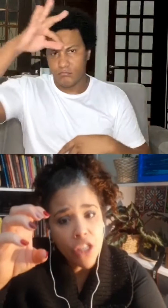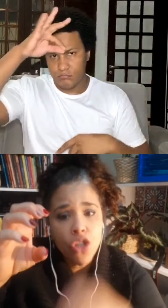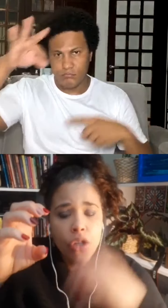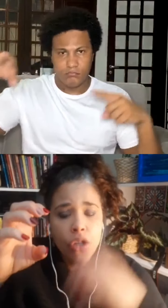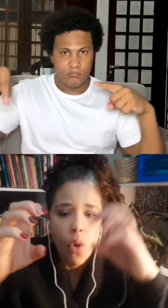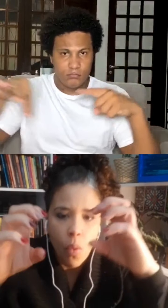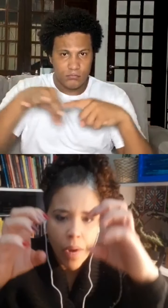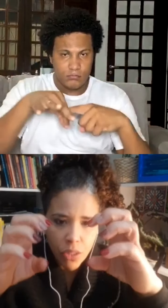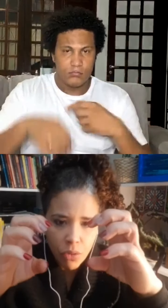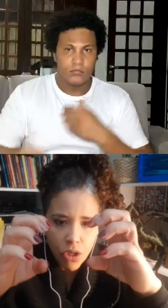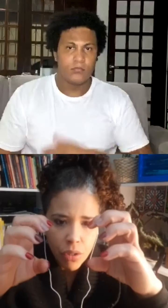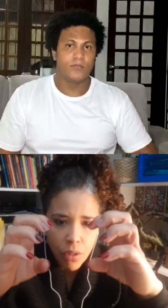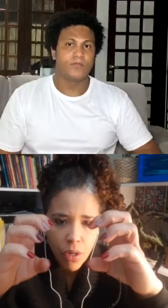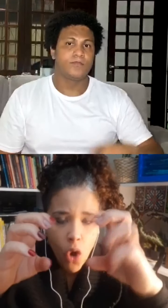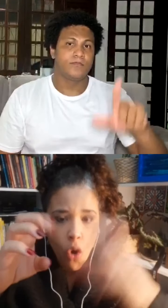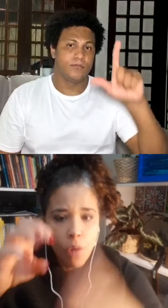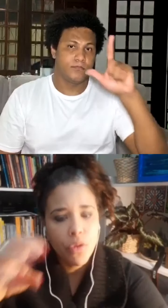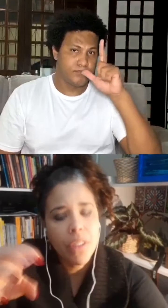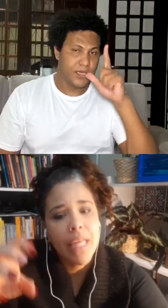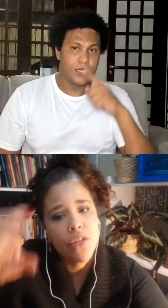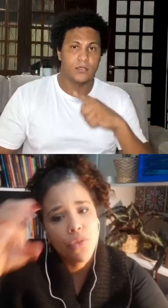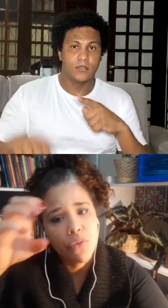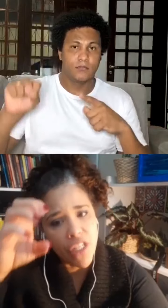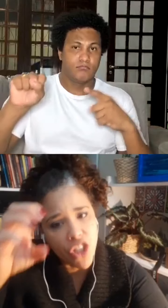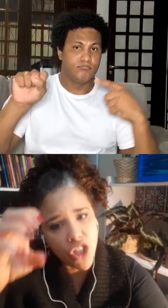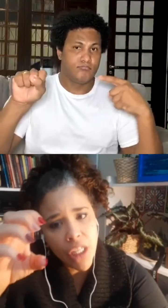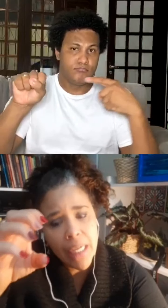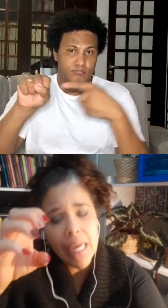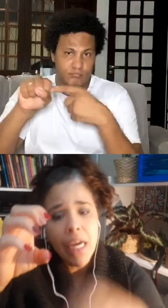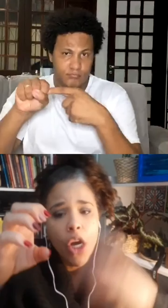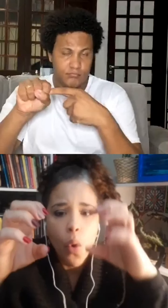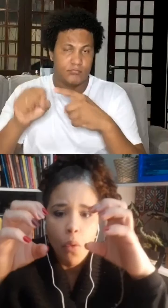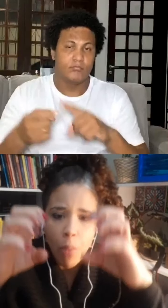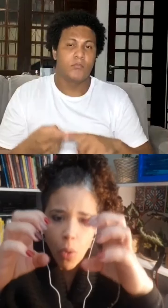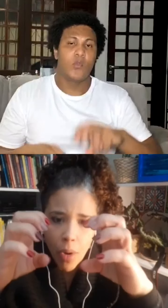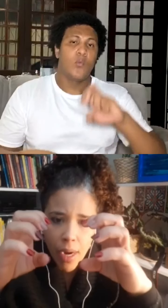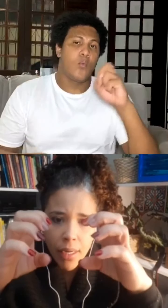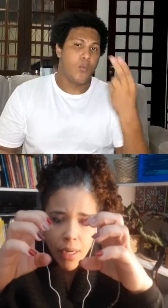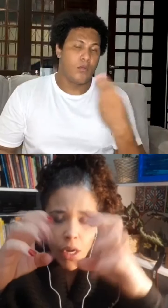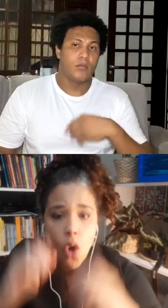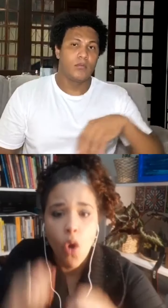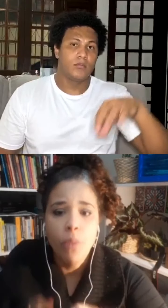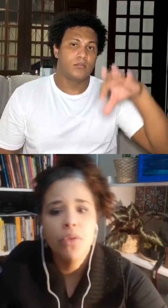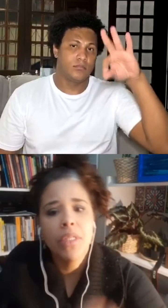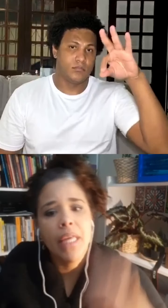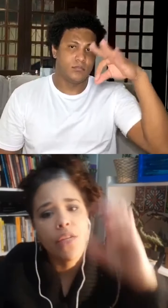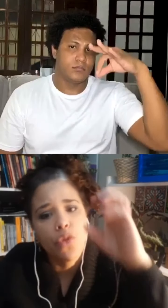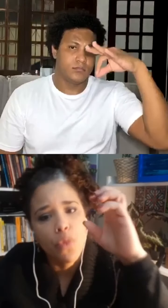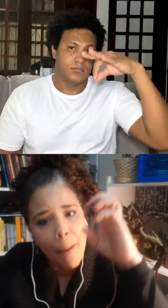pênis com ânus, como no sexo vagina com boca, como no